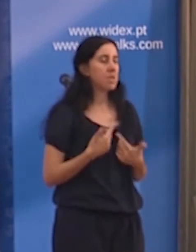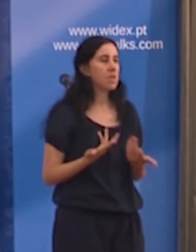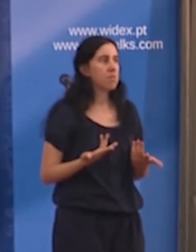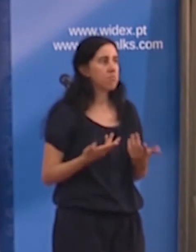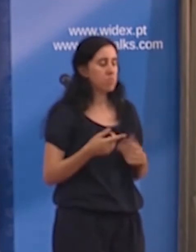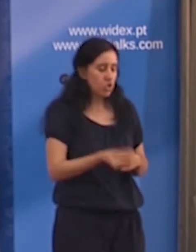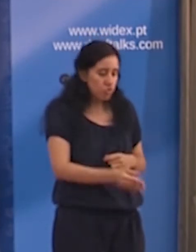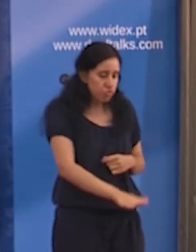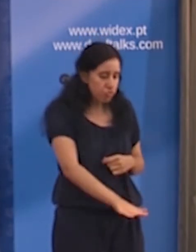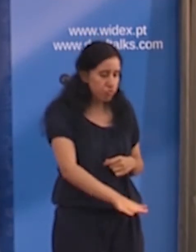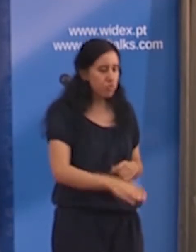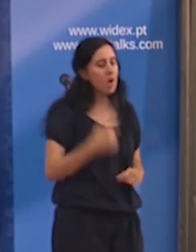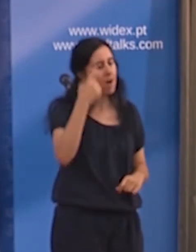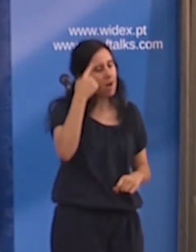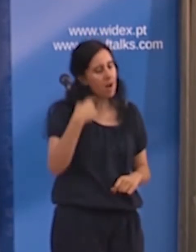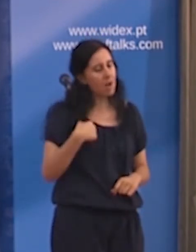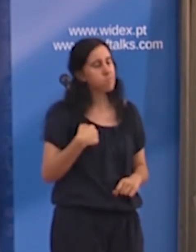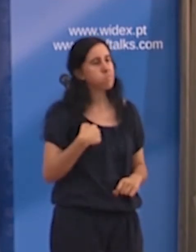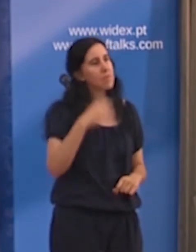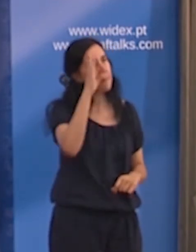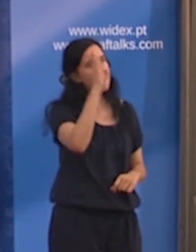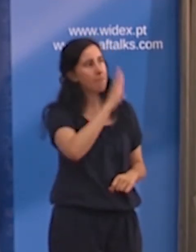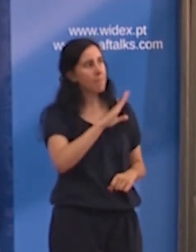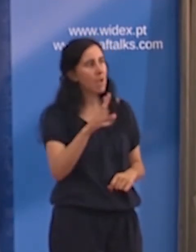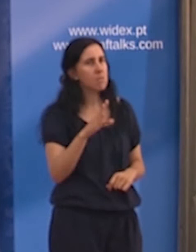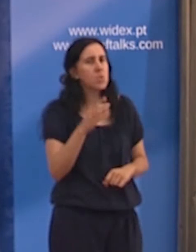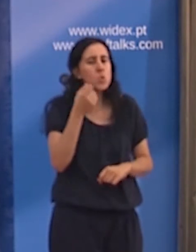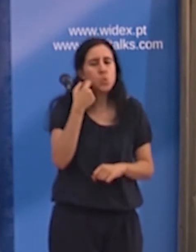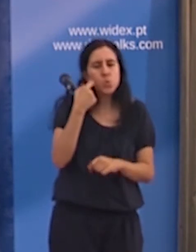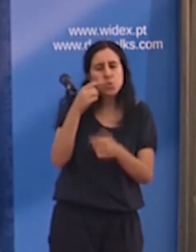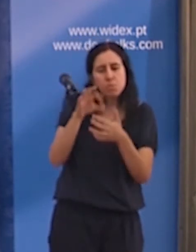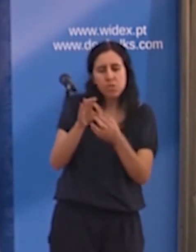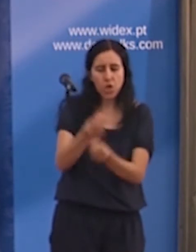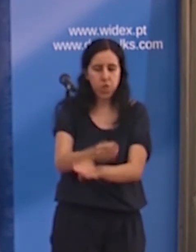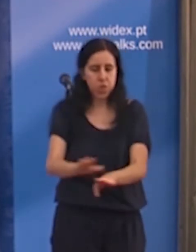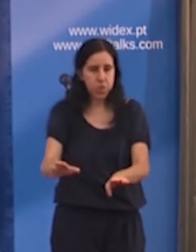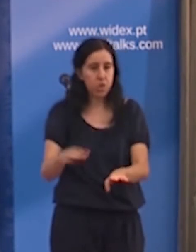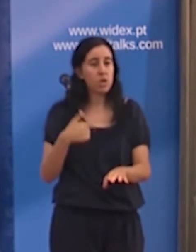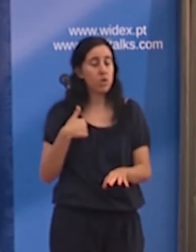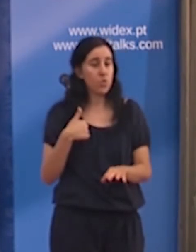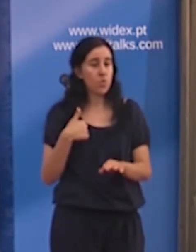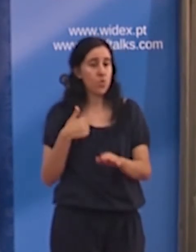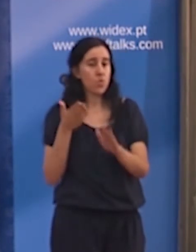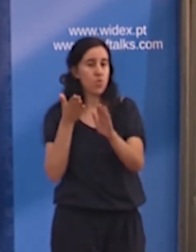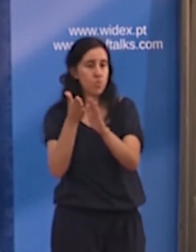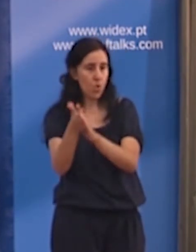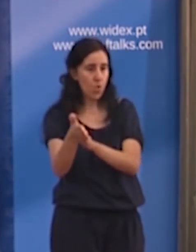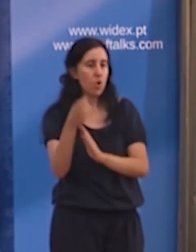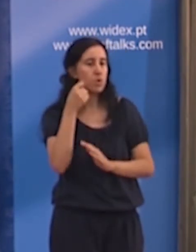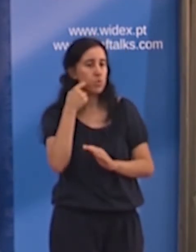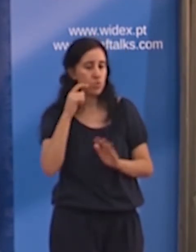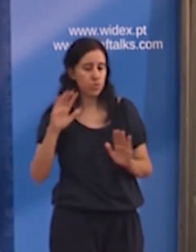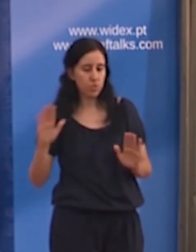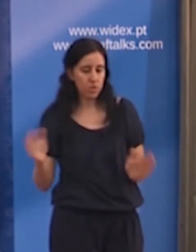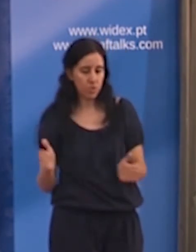Desde muito pequena sabia que queria tirar algum curso relacionado com crianças e fui tirar o curso de educadora